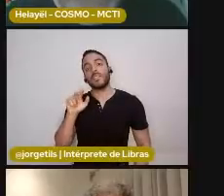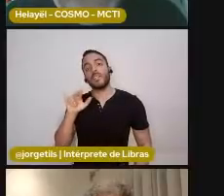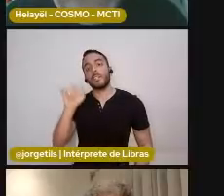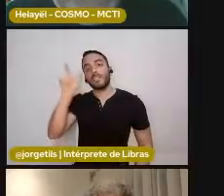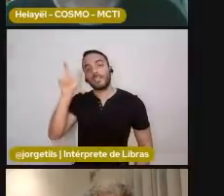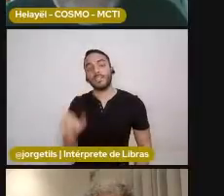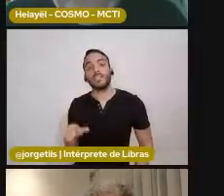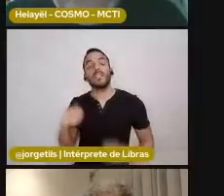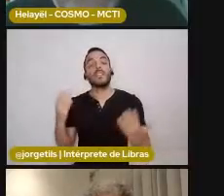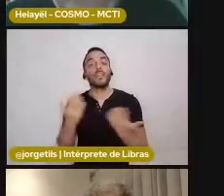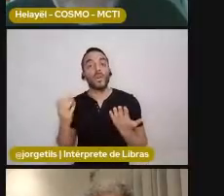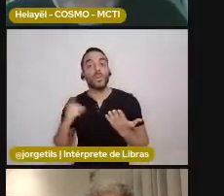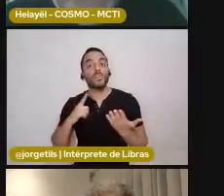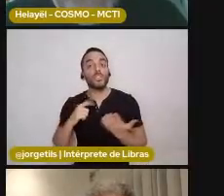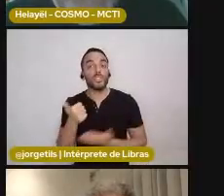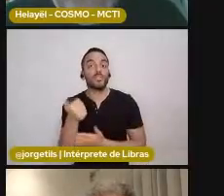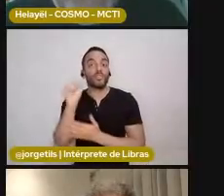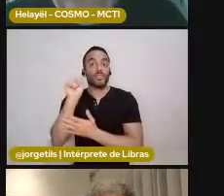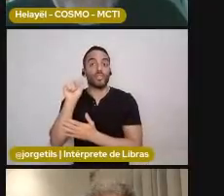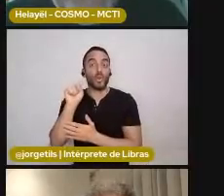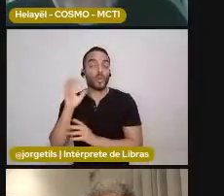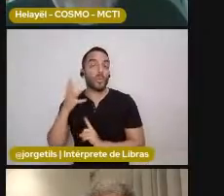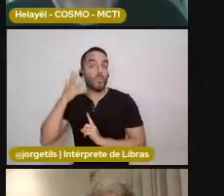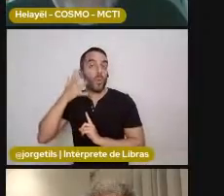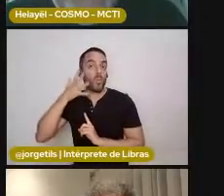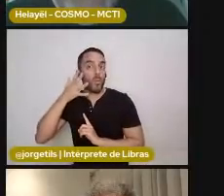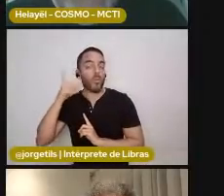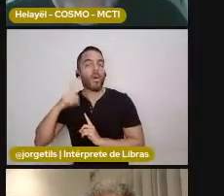simpósio, também todo online, com atividades mensais.